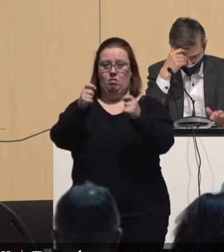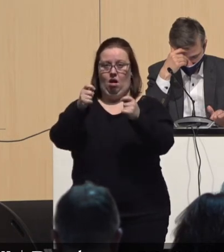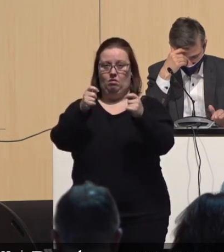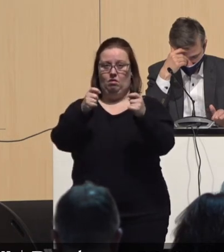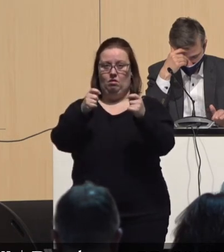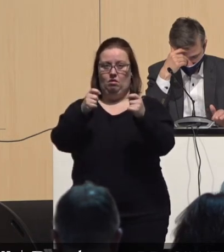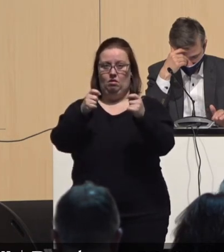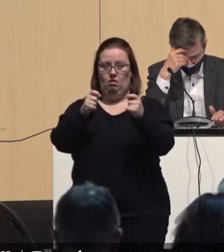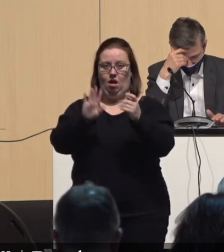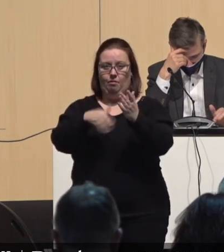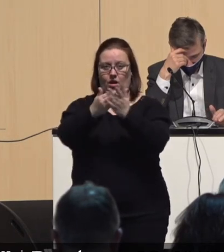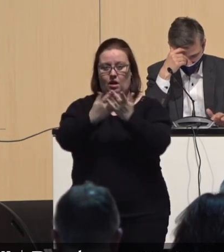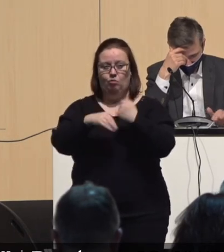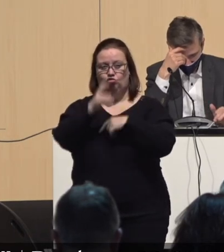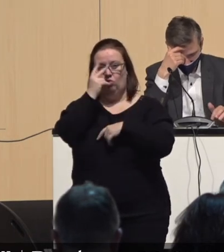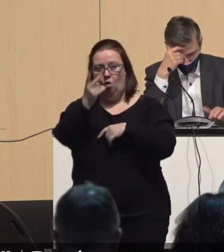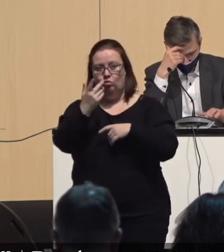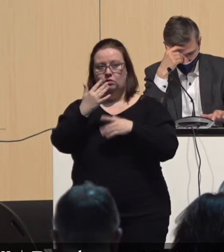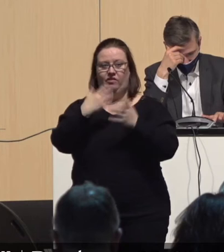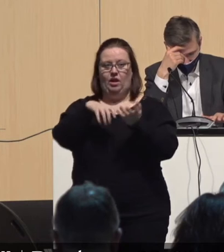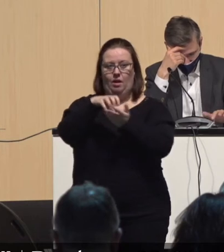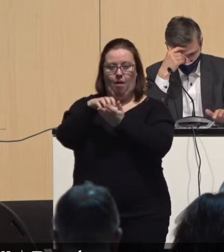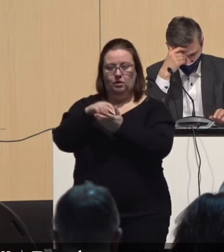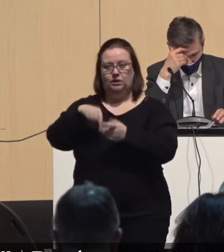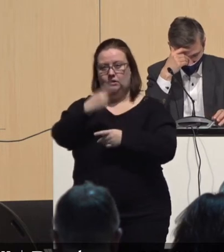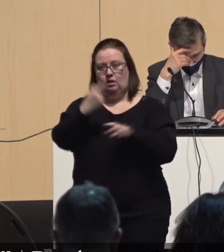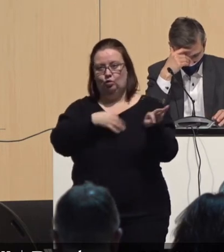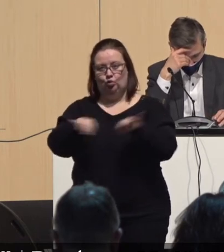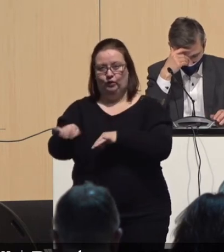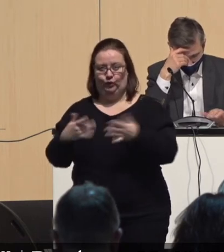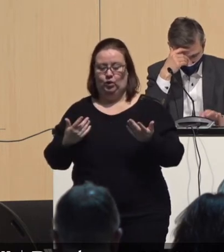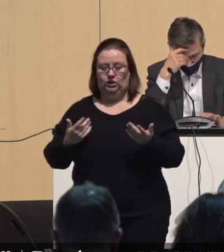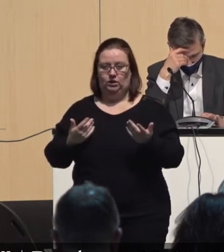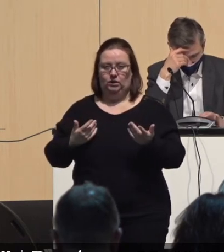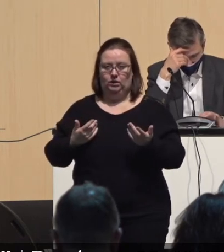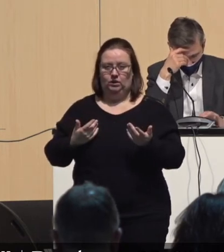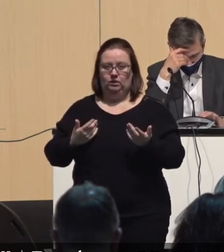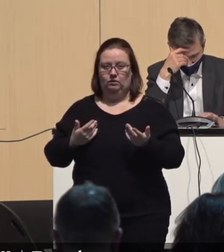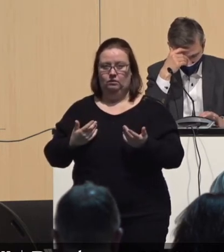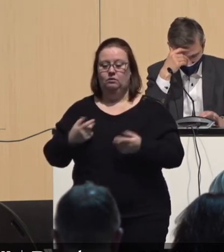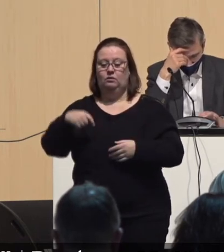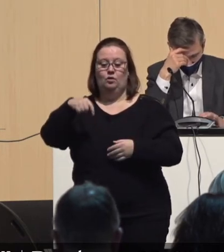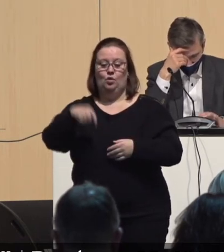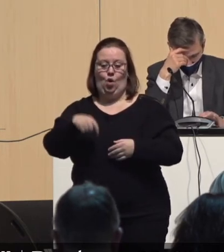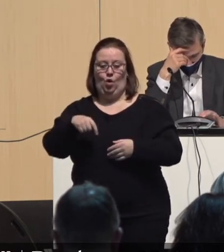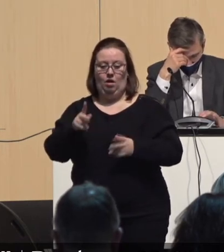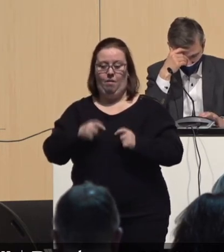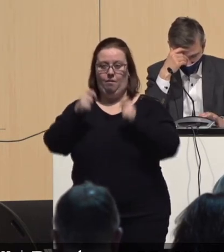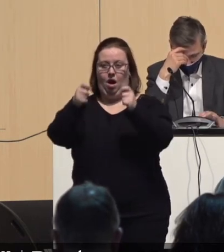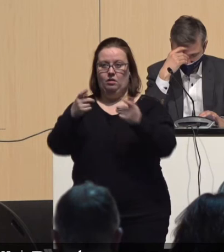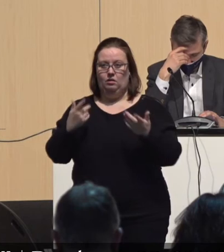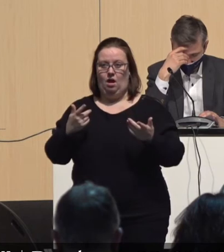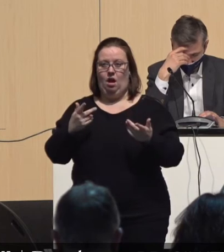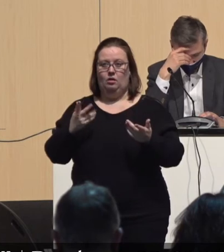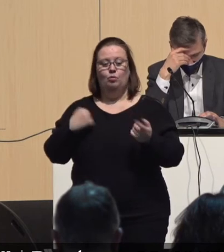eingebracht worden, die versuchen, die Märkte in diesem Jahr möglich zu machen. Heute geht es hier bei dem Antrag um